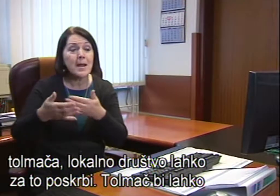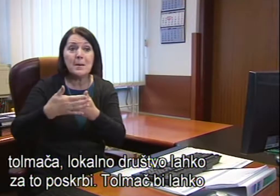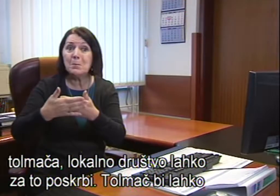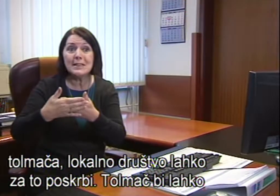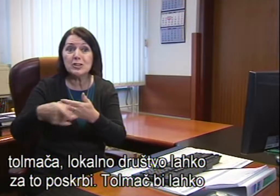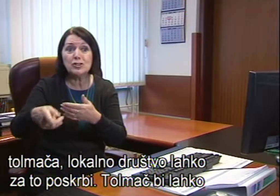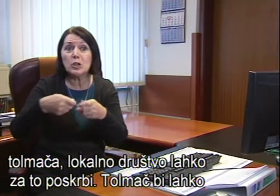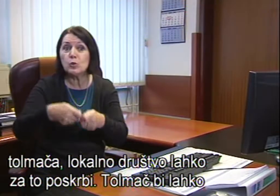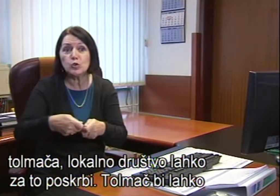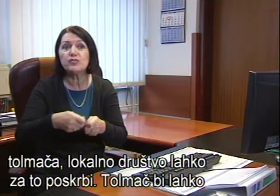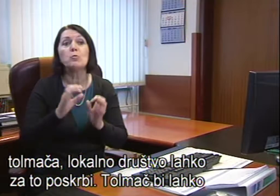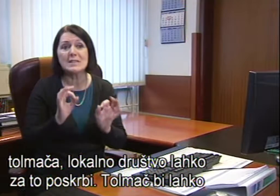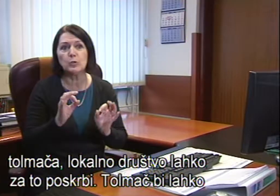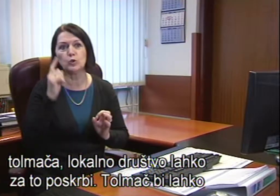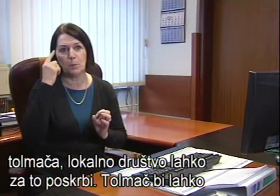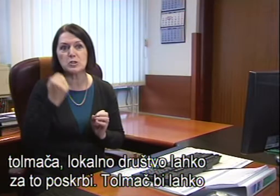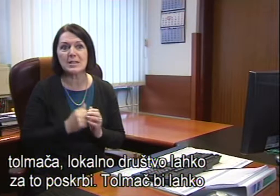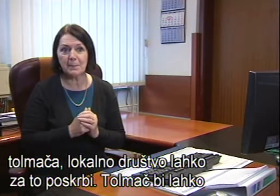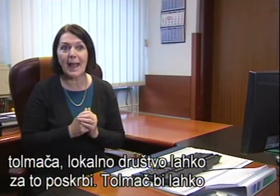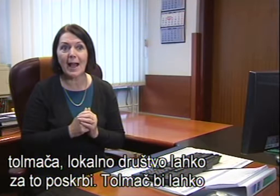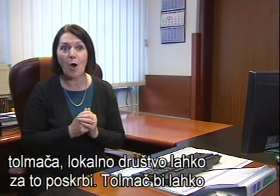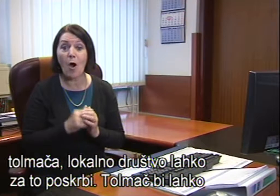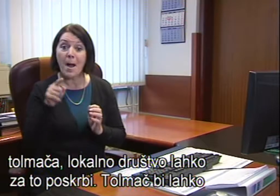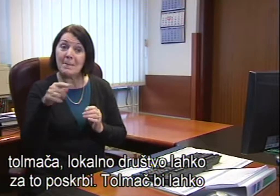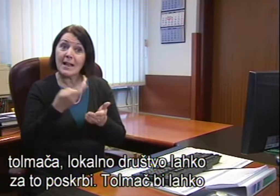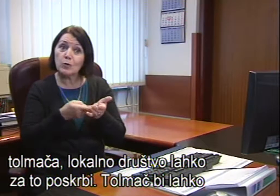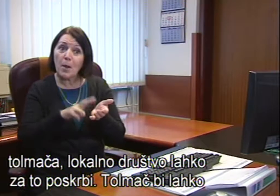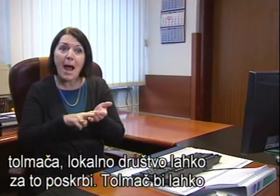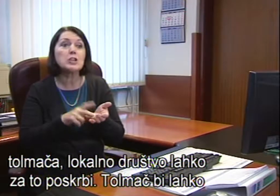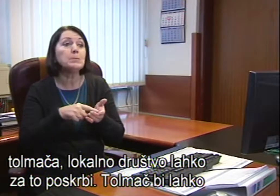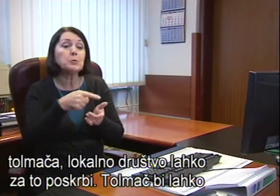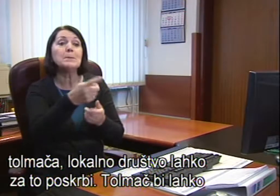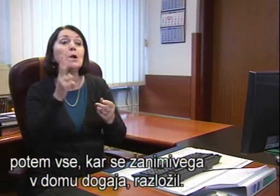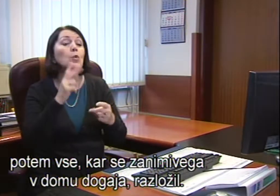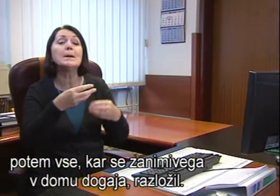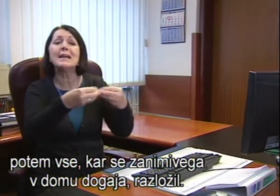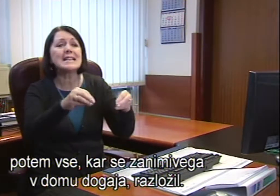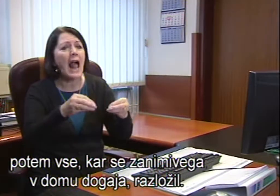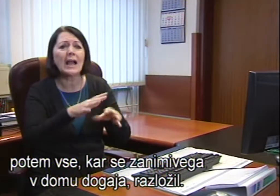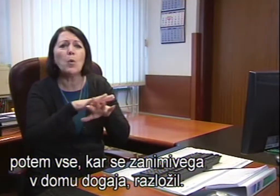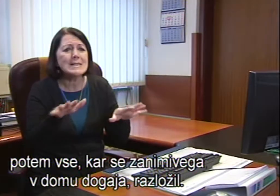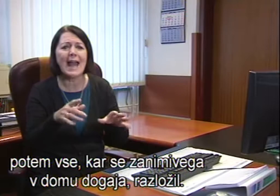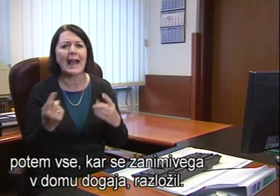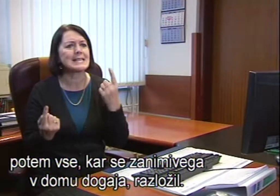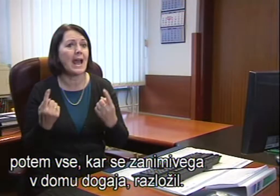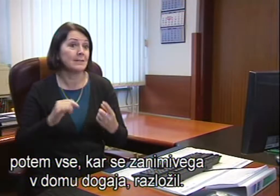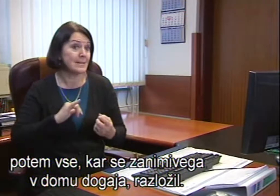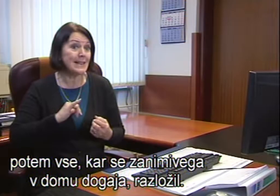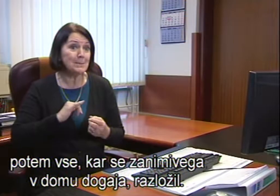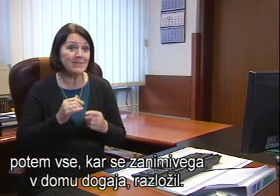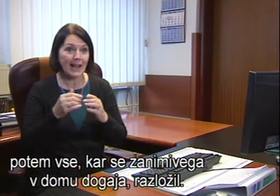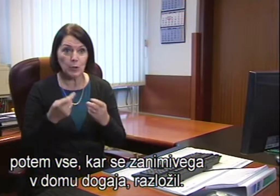tolmača, bližnje društvo bo sigurno poskrbelo, pa ta tolmač pa potem gluhim razlagal vse, kar